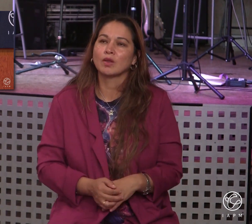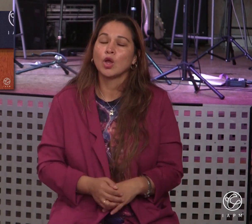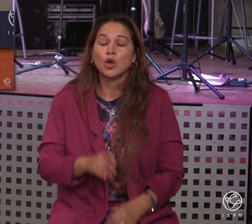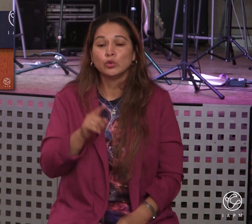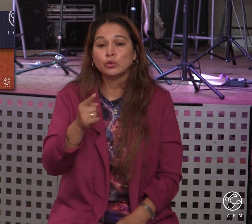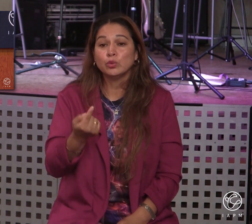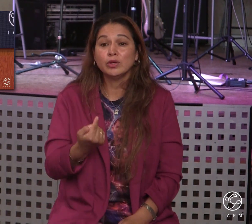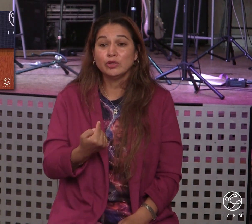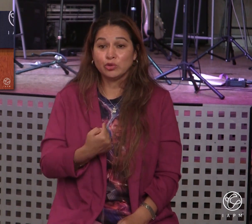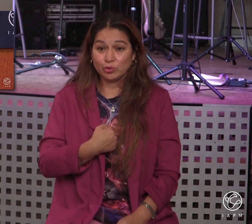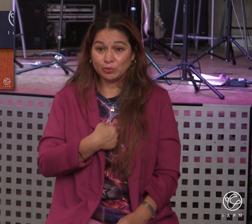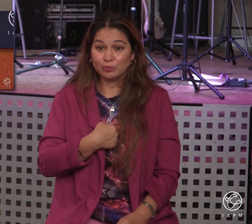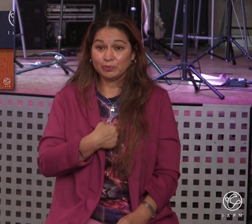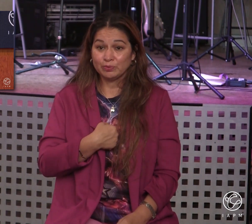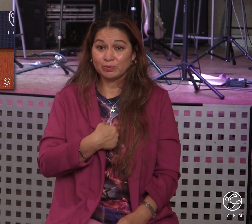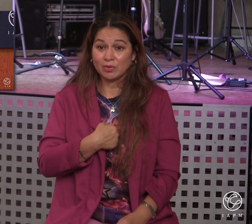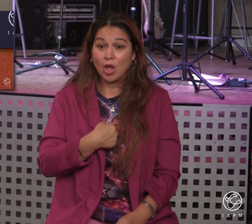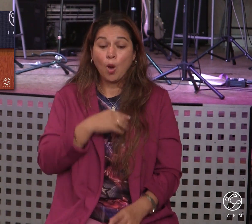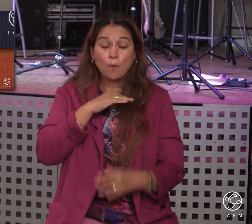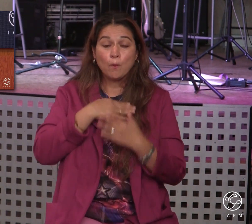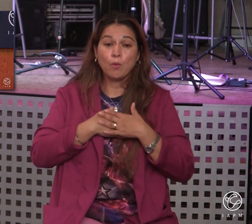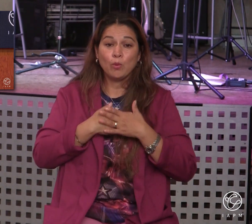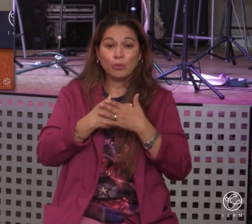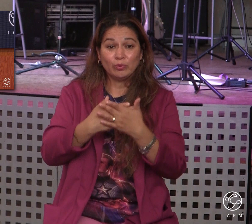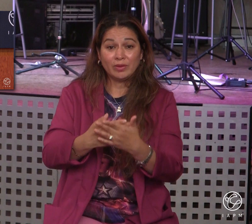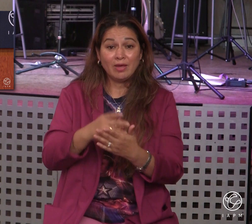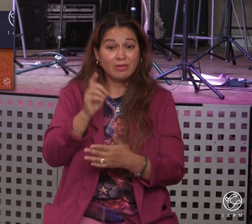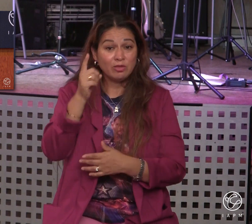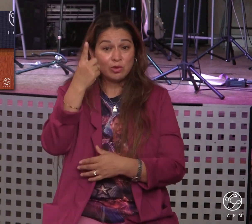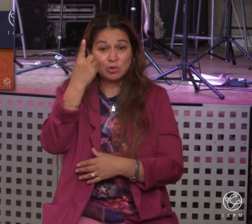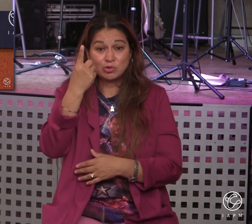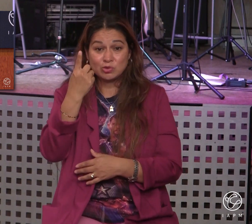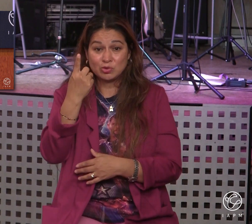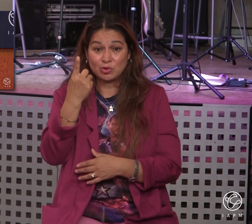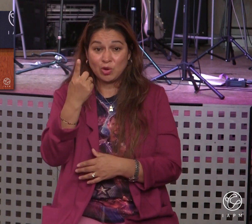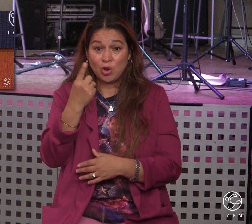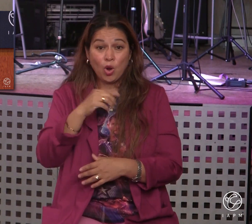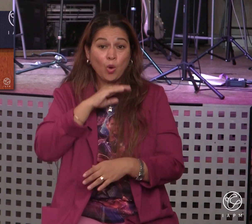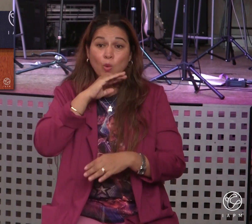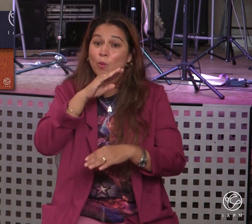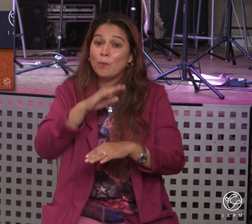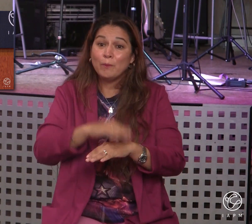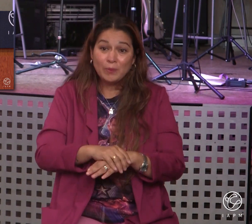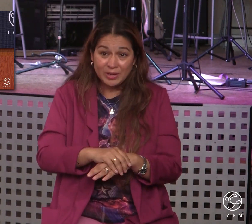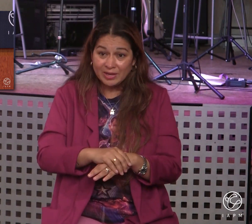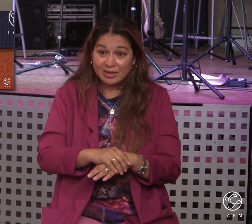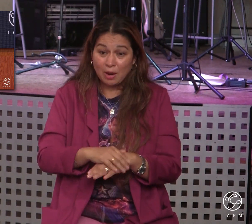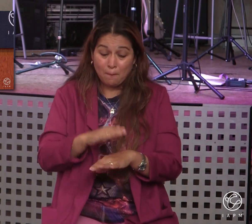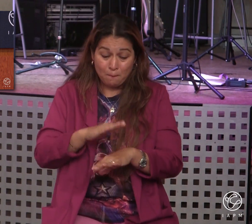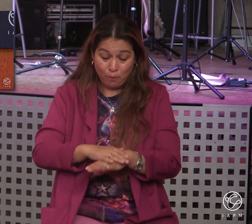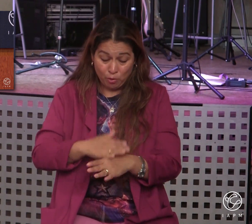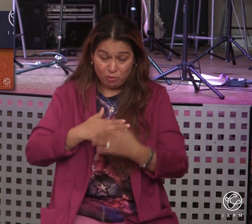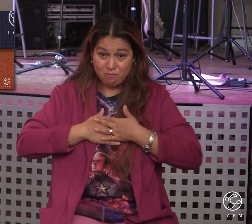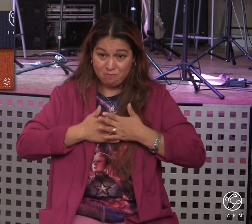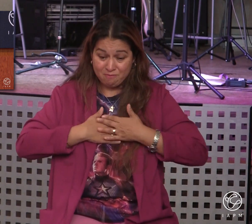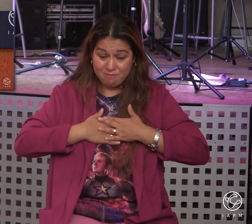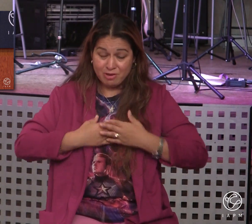llegaremos a poder cumplir la voluntad de Dios por nuestras habilidades o por nosotros